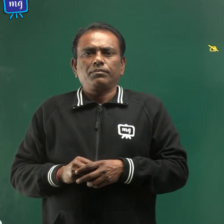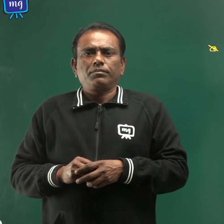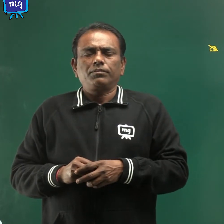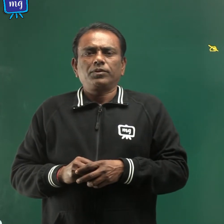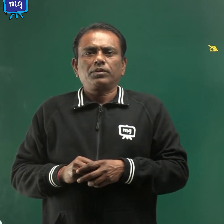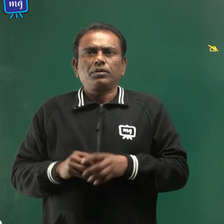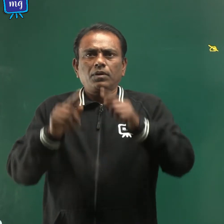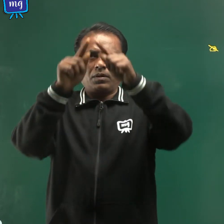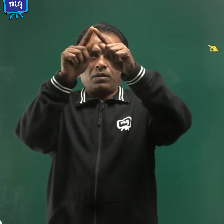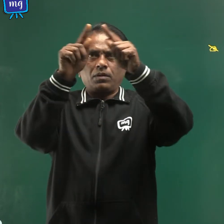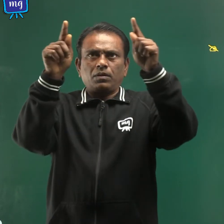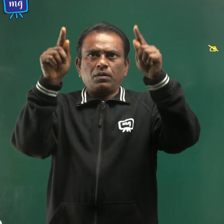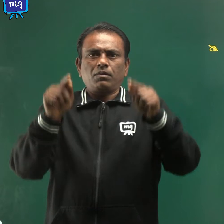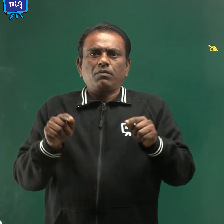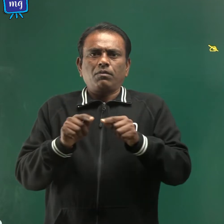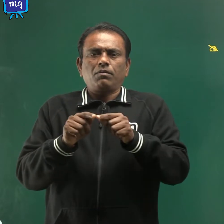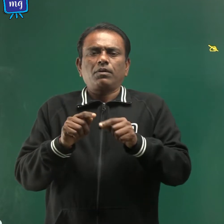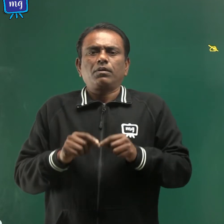इस वर्ग का परिमाप